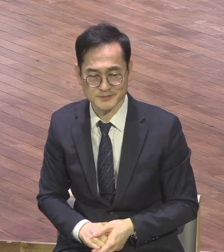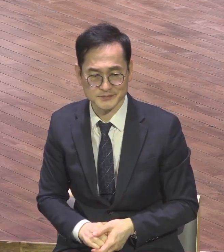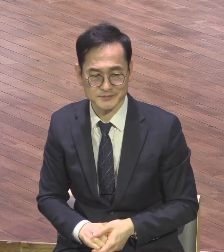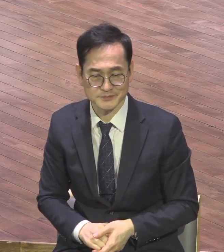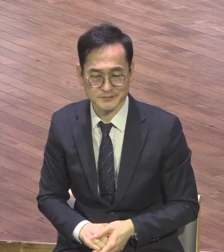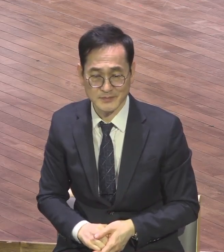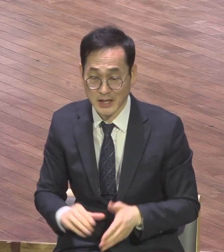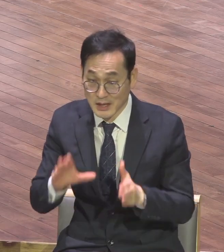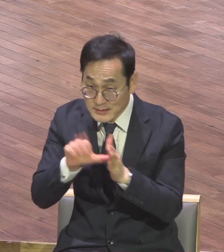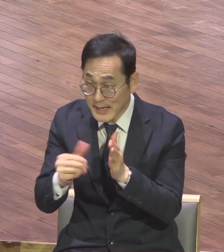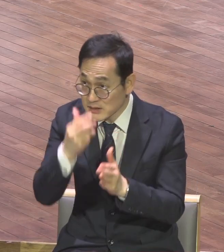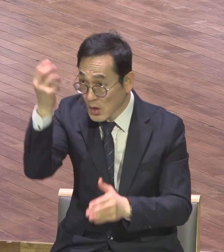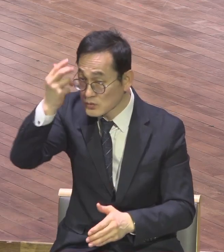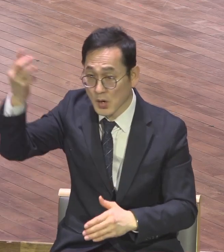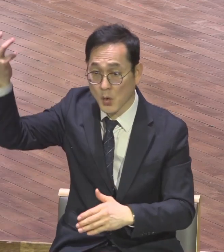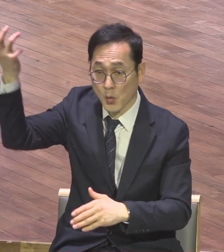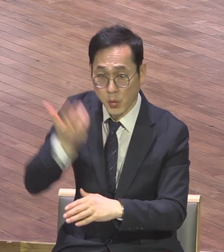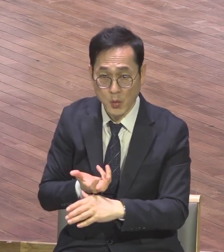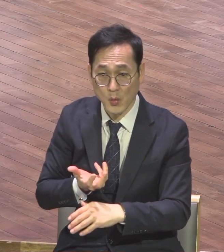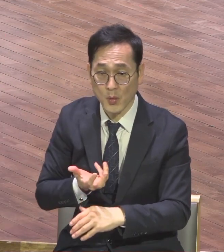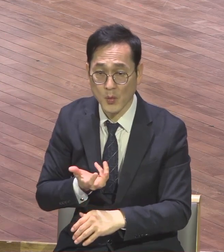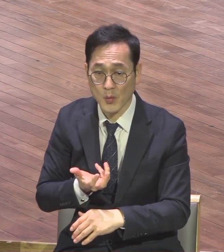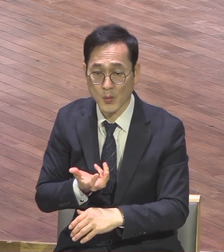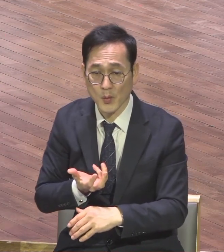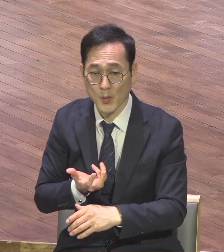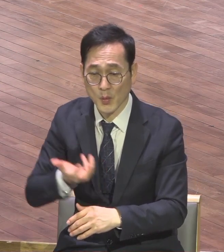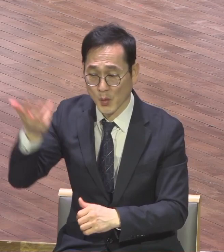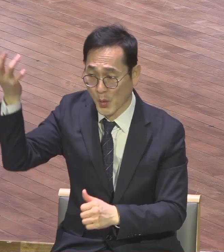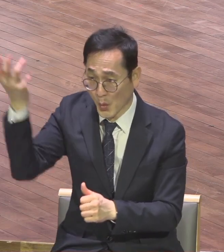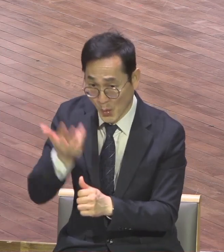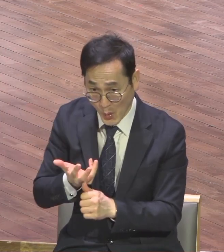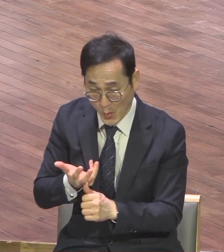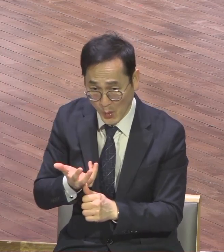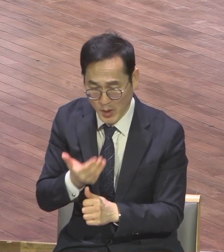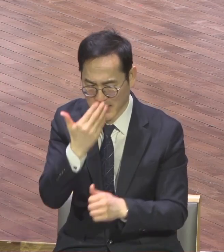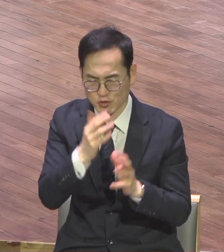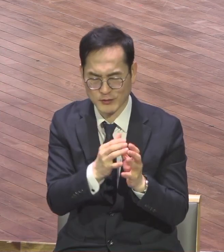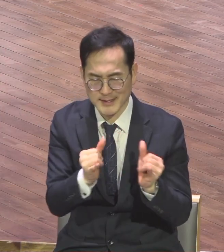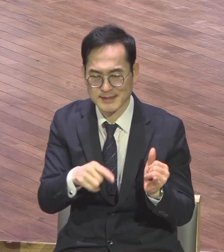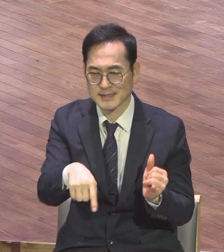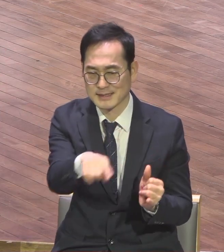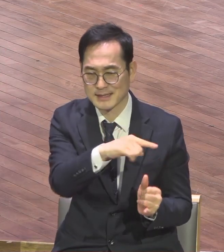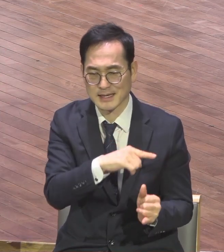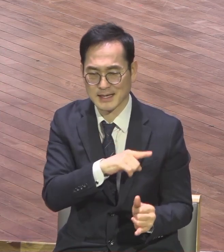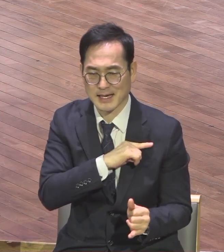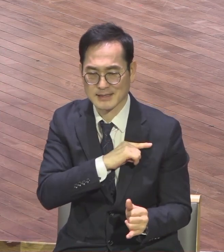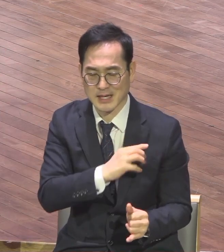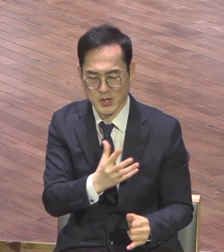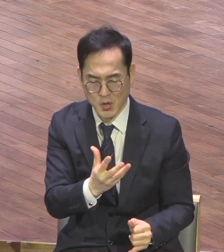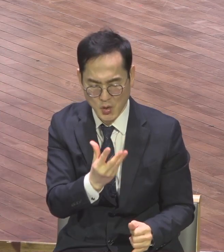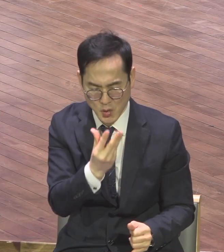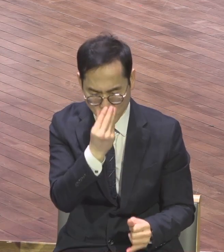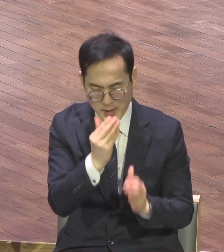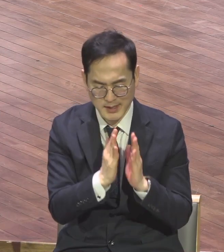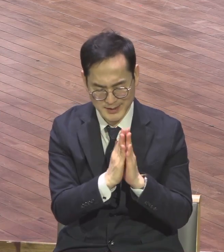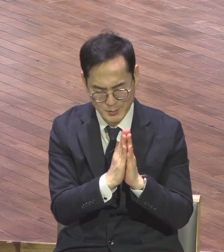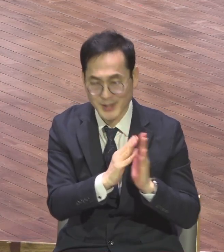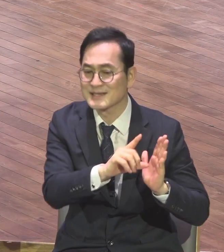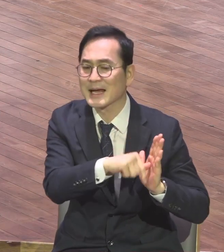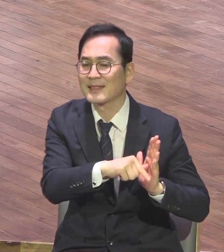시간에 성령이 강림했다는 것입니다. 이때는 유대인들이 가장 경건하게 정식 기도하는